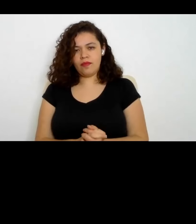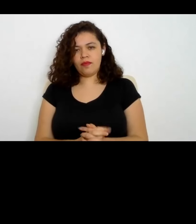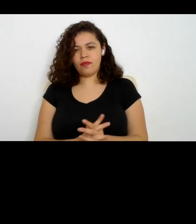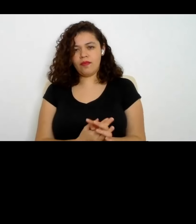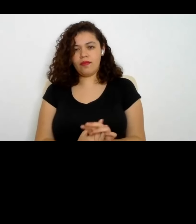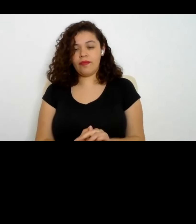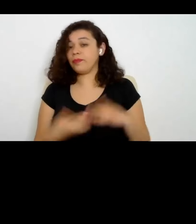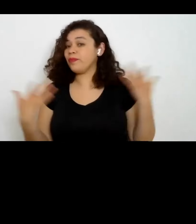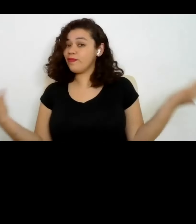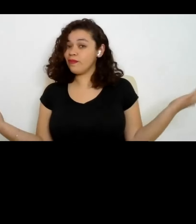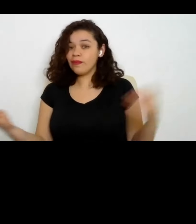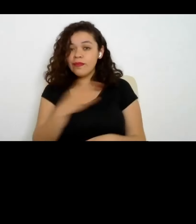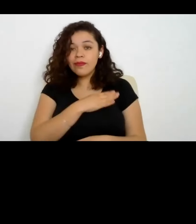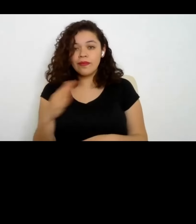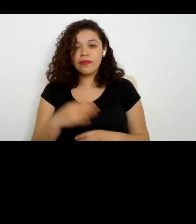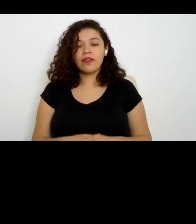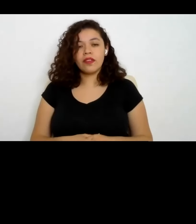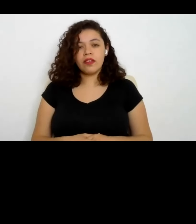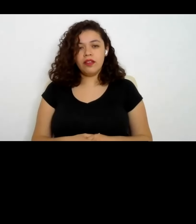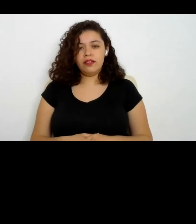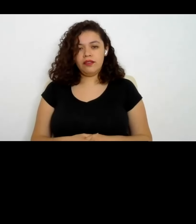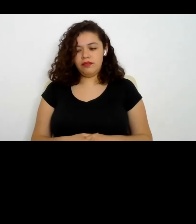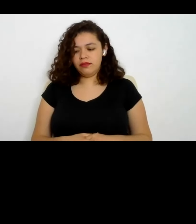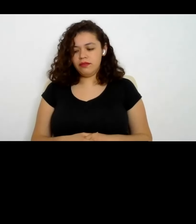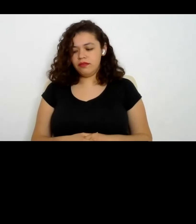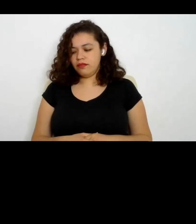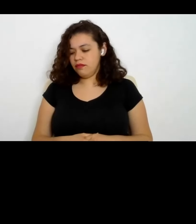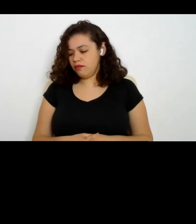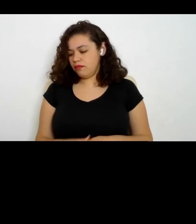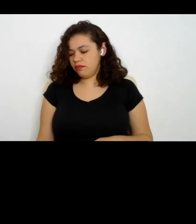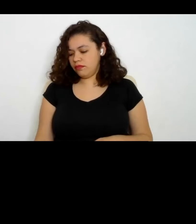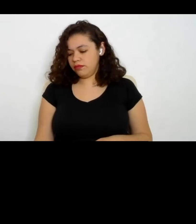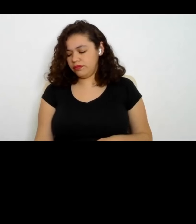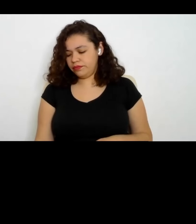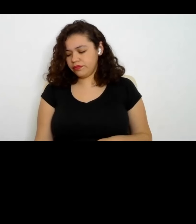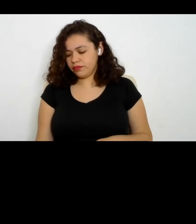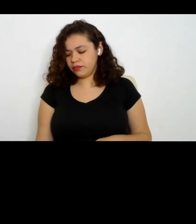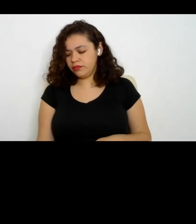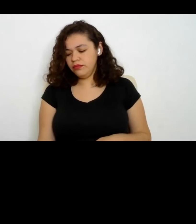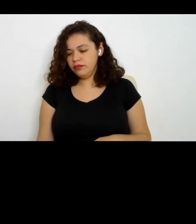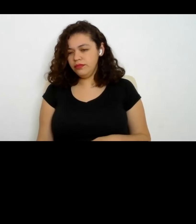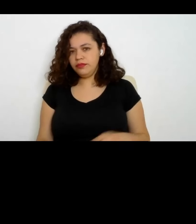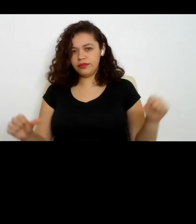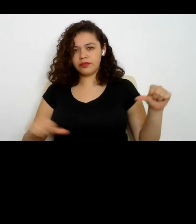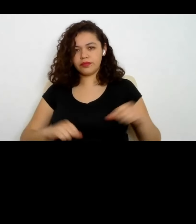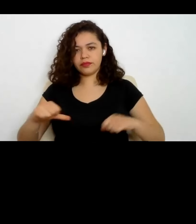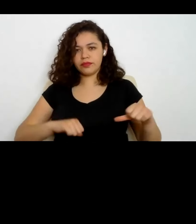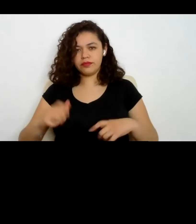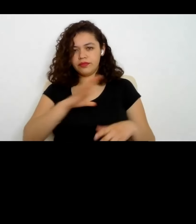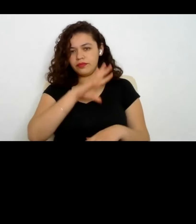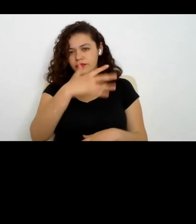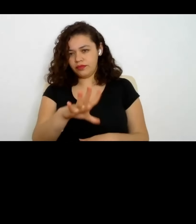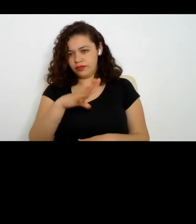Y bueno, hablando un poco de las actividades generales que deben tenerse, pues